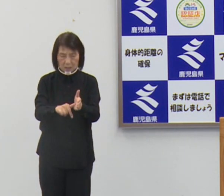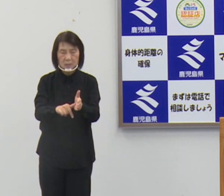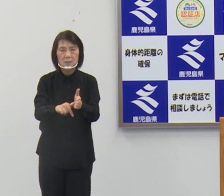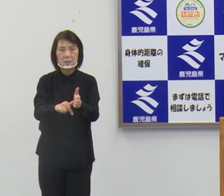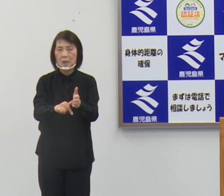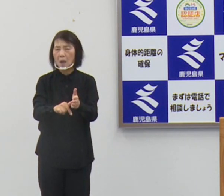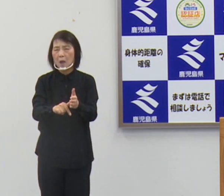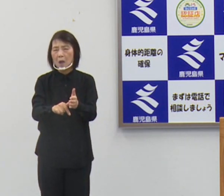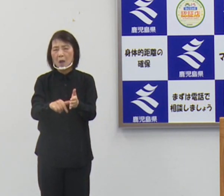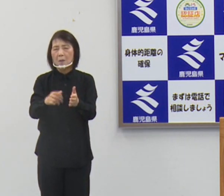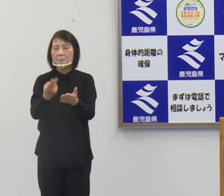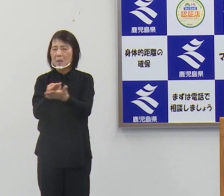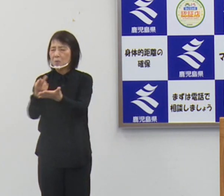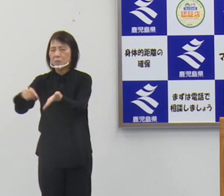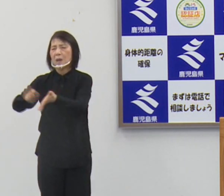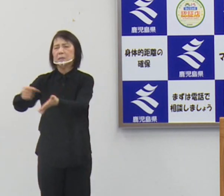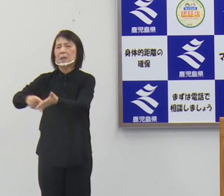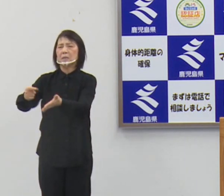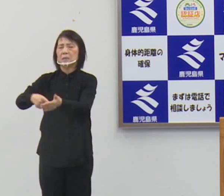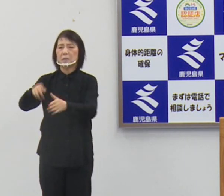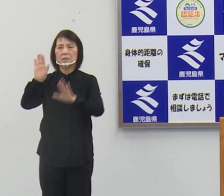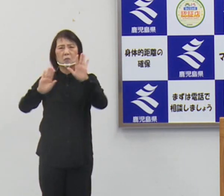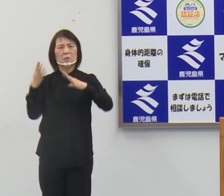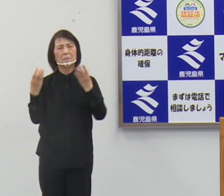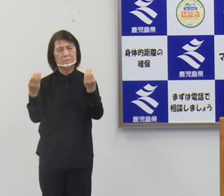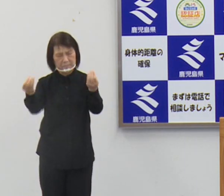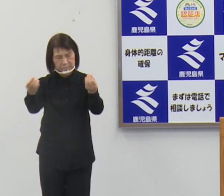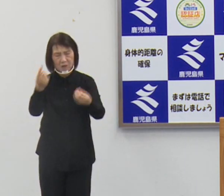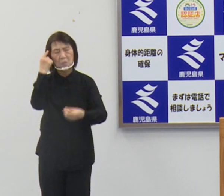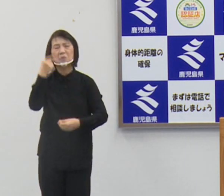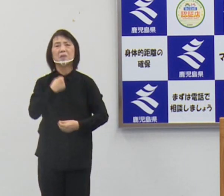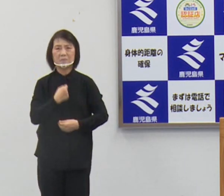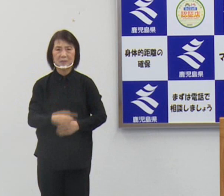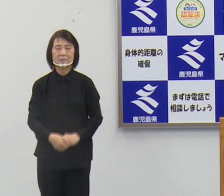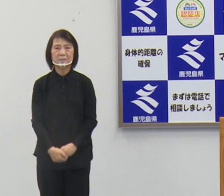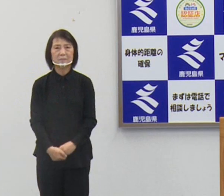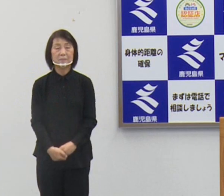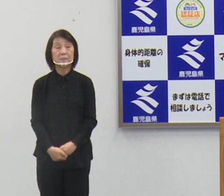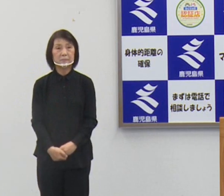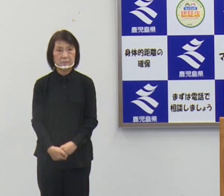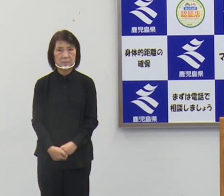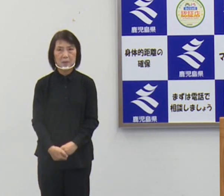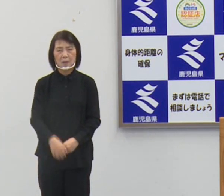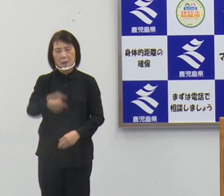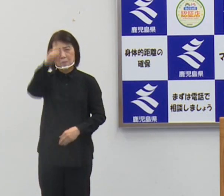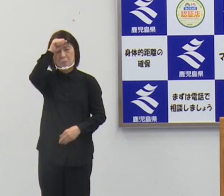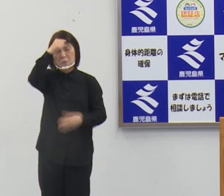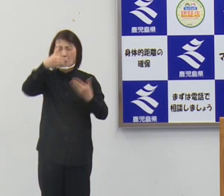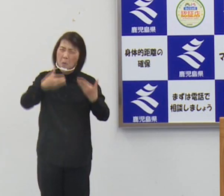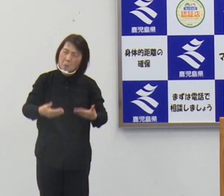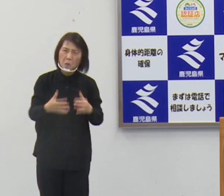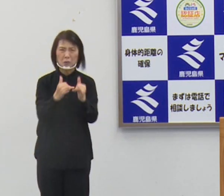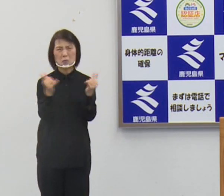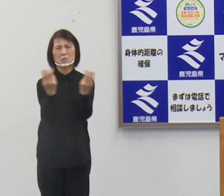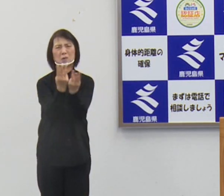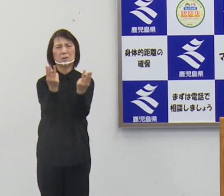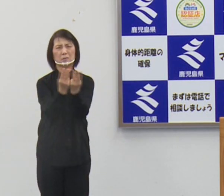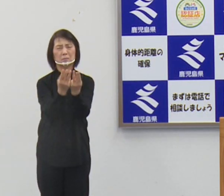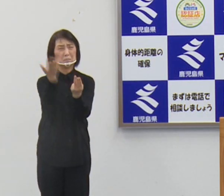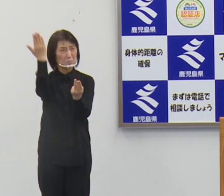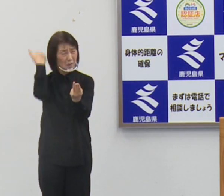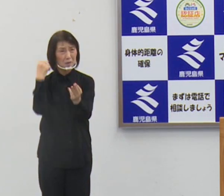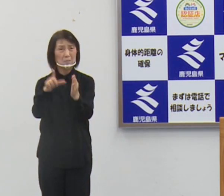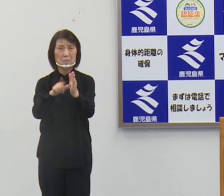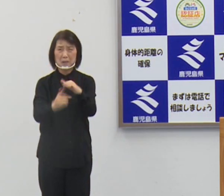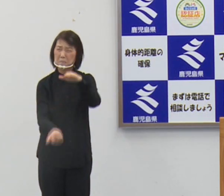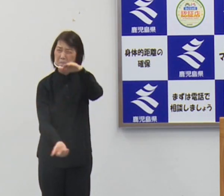逼迫している状況にあると考えております。また重症者の数ですが一時期は